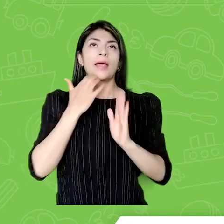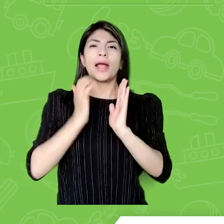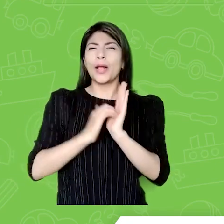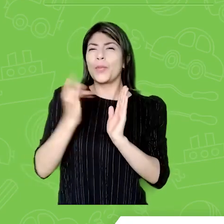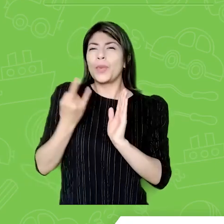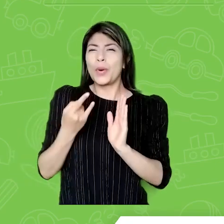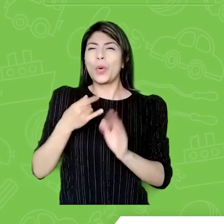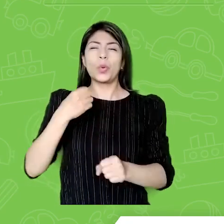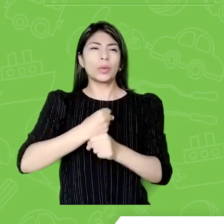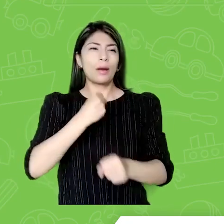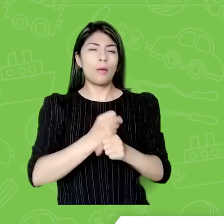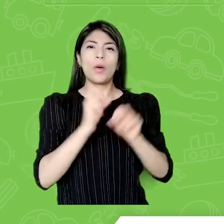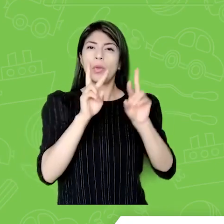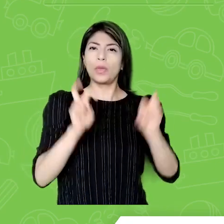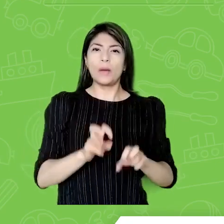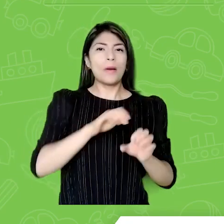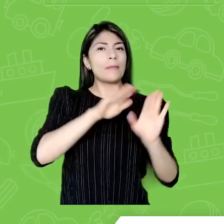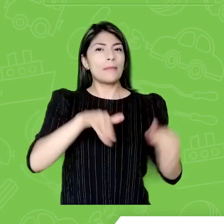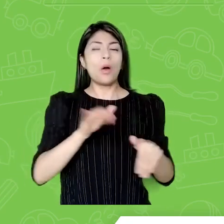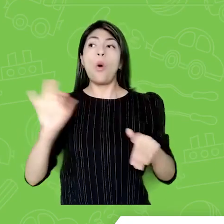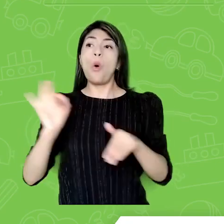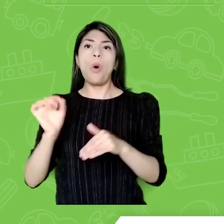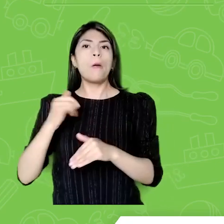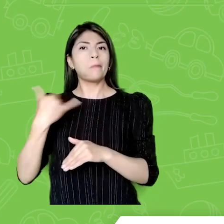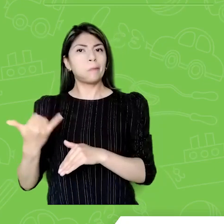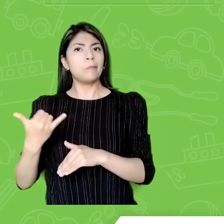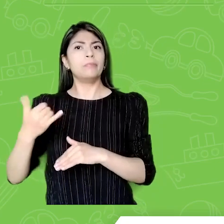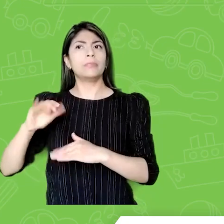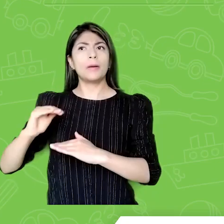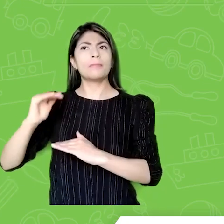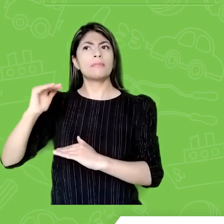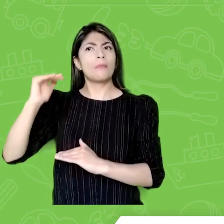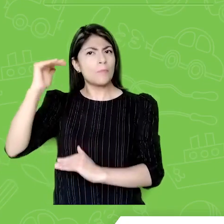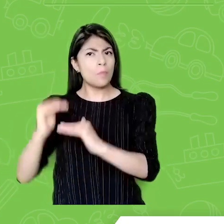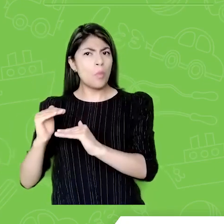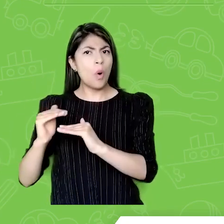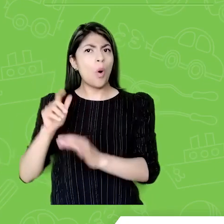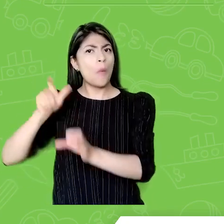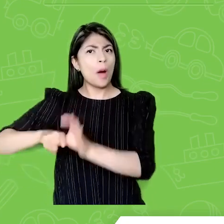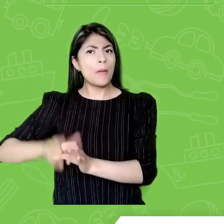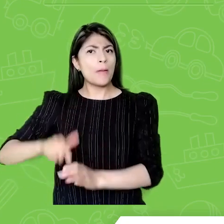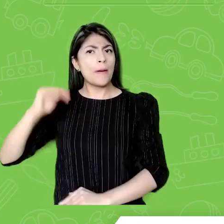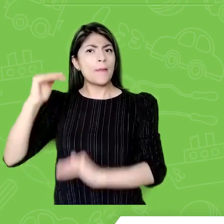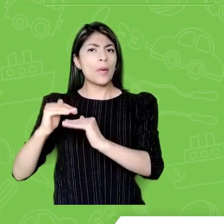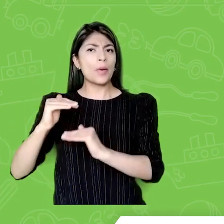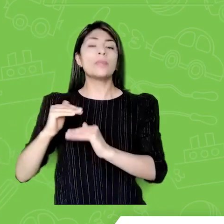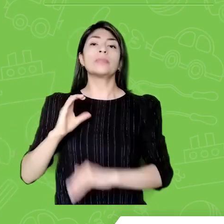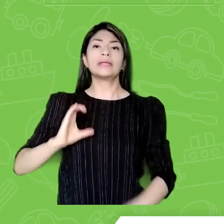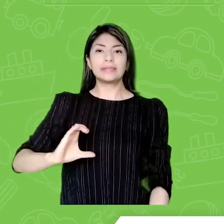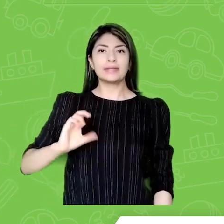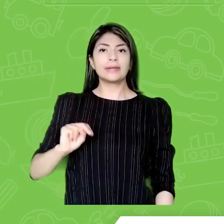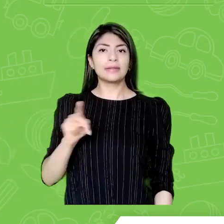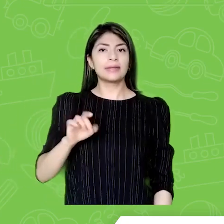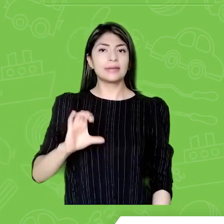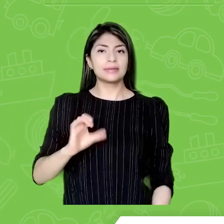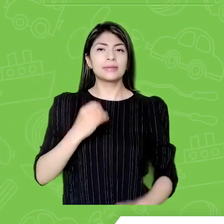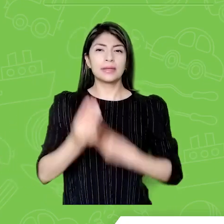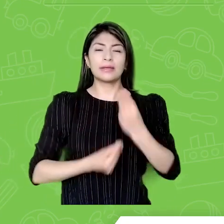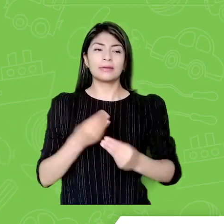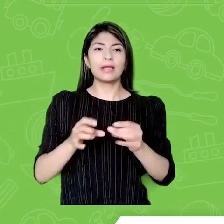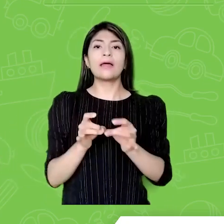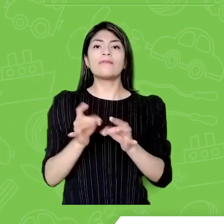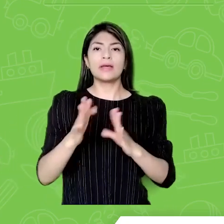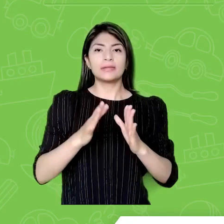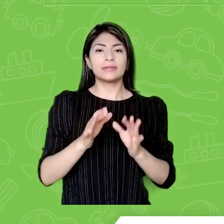varios empleos o para algunos se cuenta con menos inscritos que vacantes ofertadas, la CNSC podrá ampliar dicho